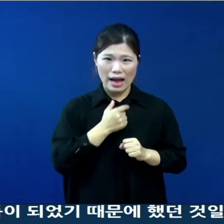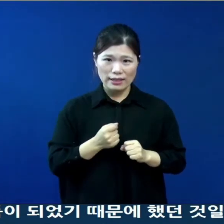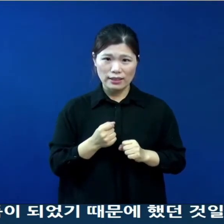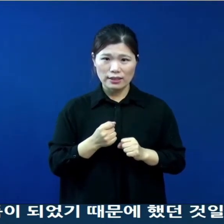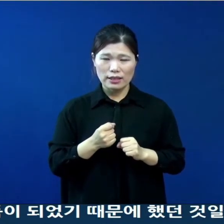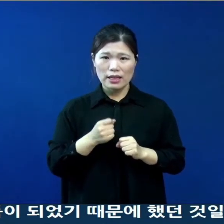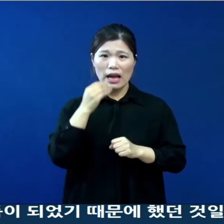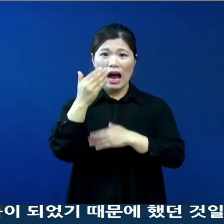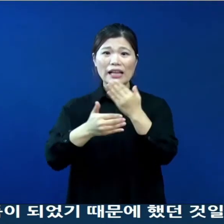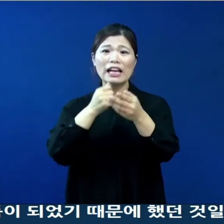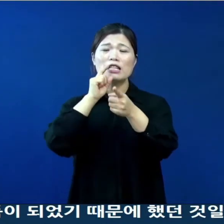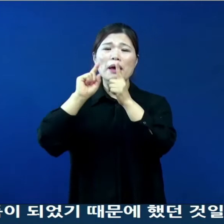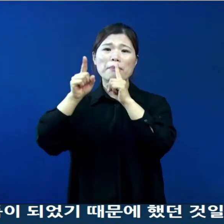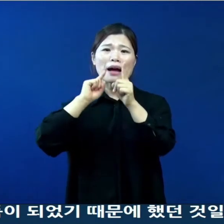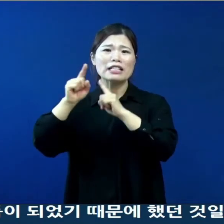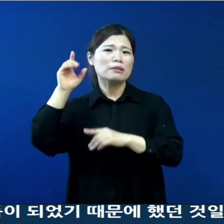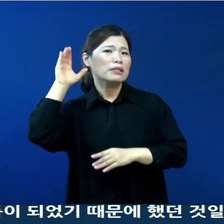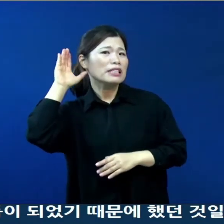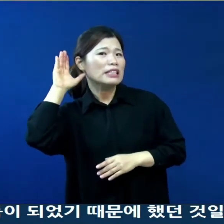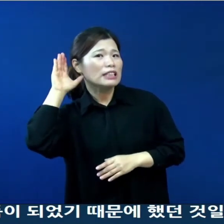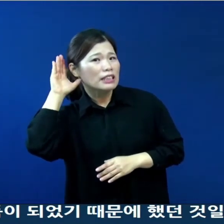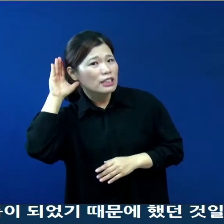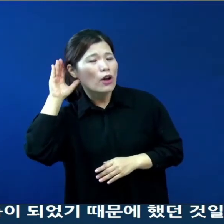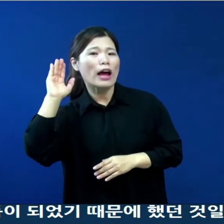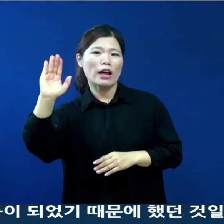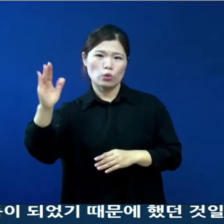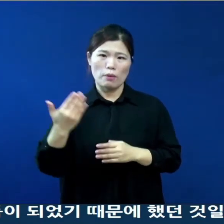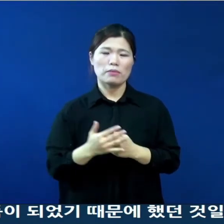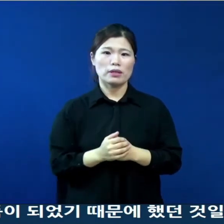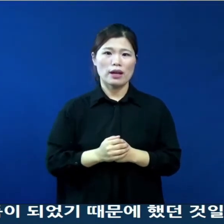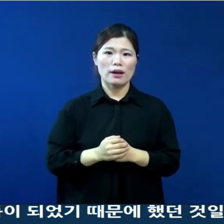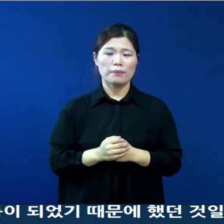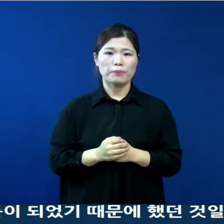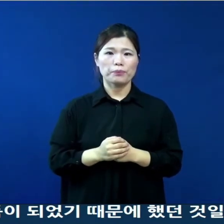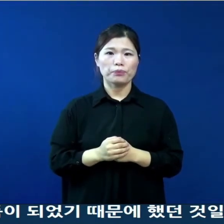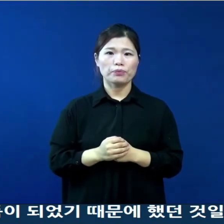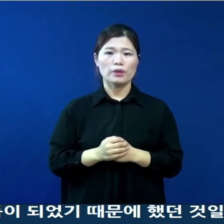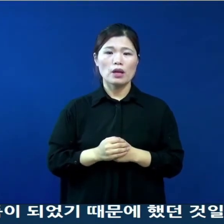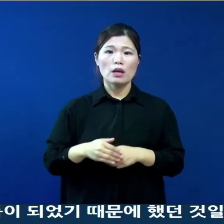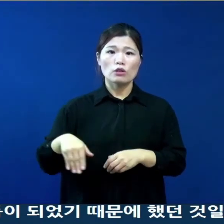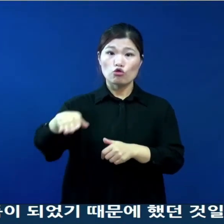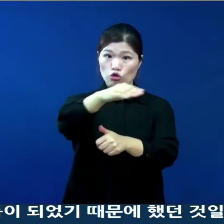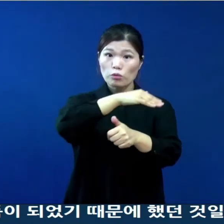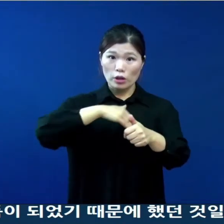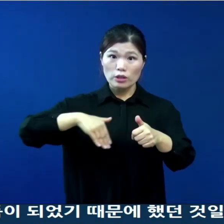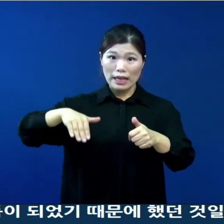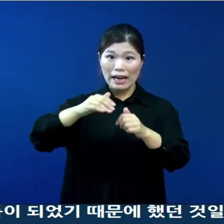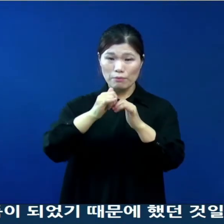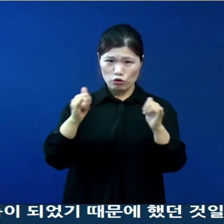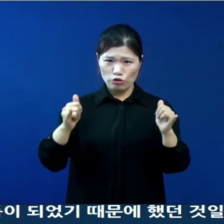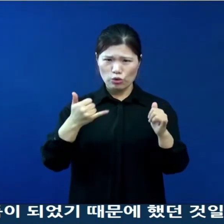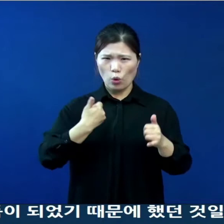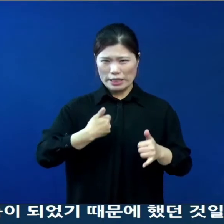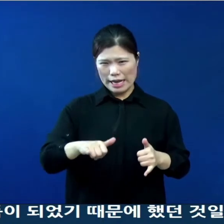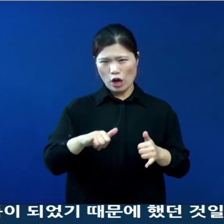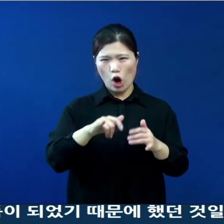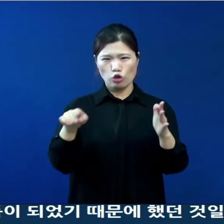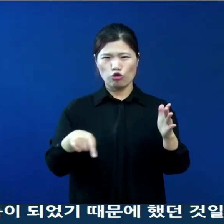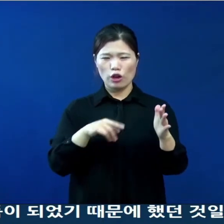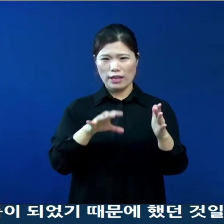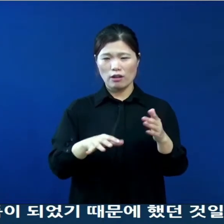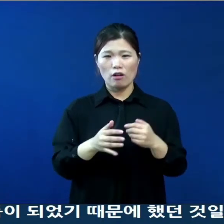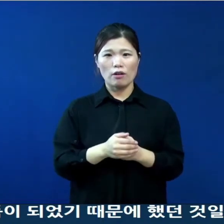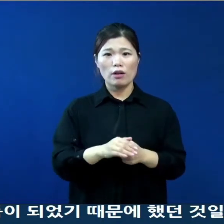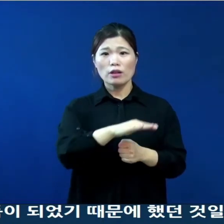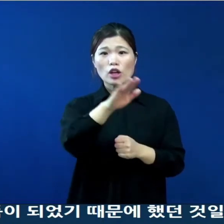말씀을 듣고 있는가라고 하는 것입니다. 여러분, 주변 분들 중에, 여러분 자녀들이나 여러분 중에,